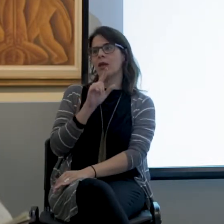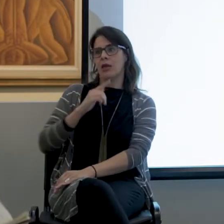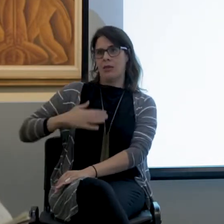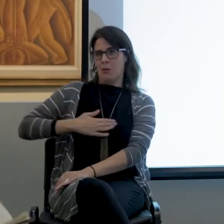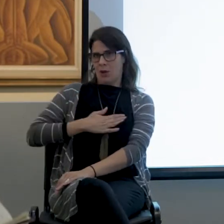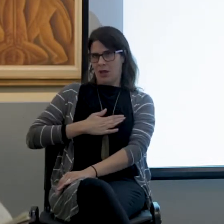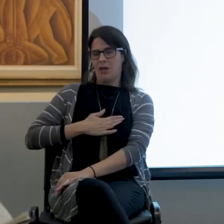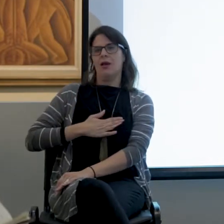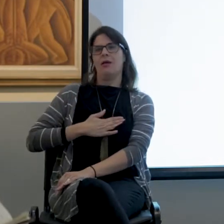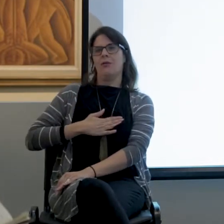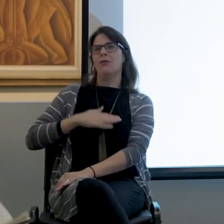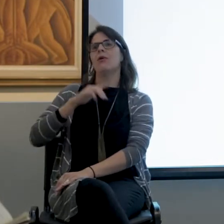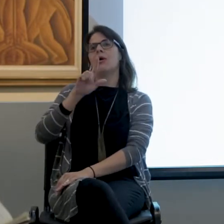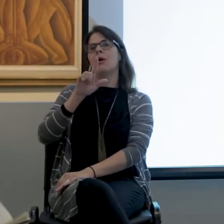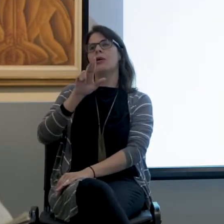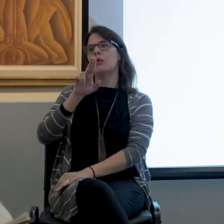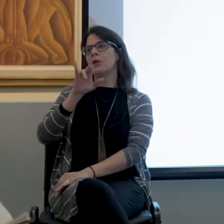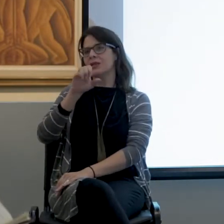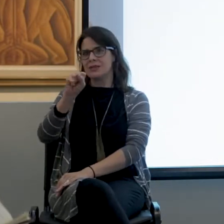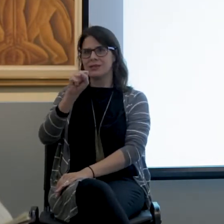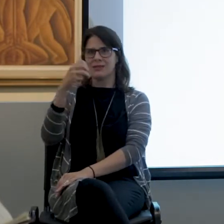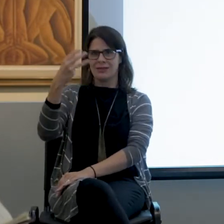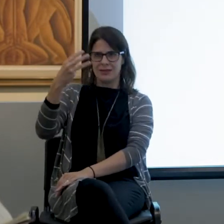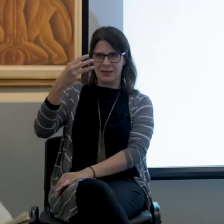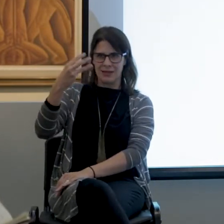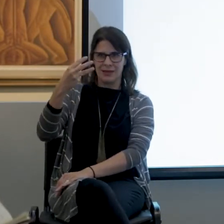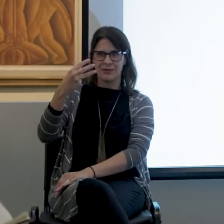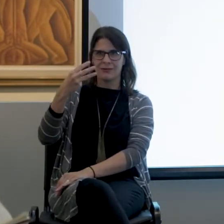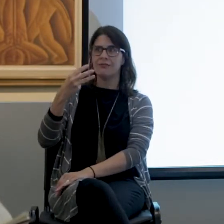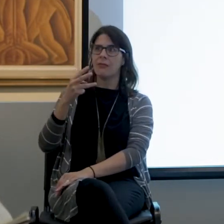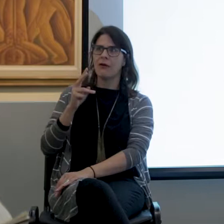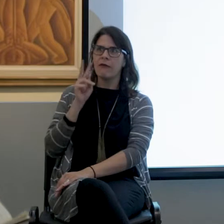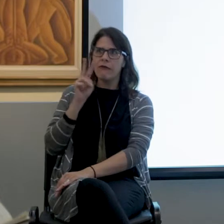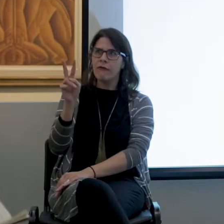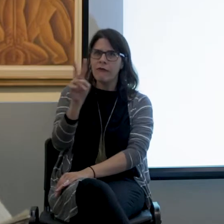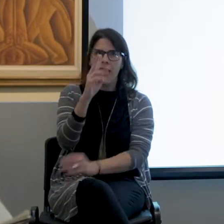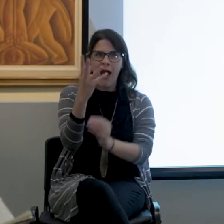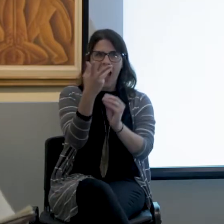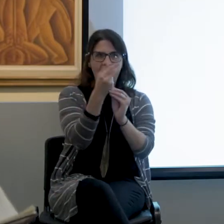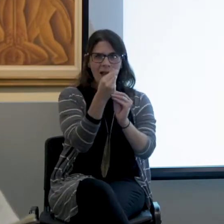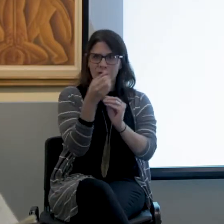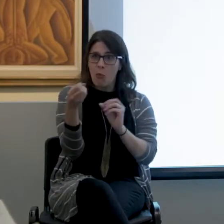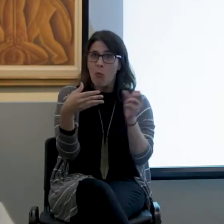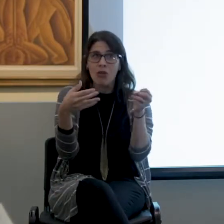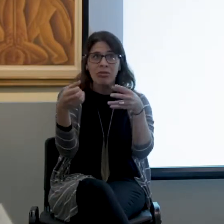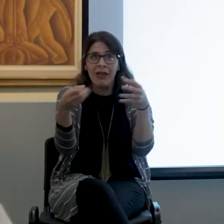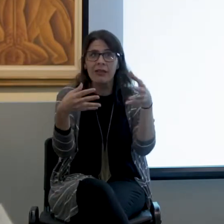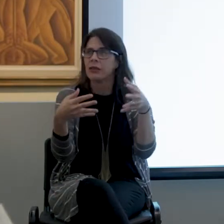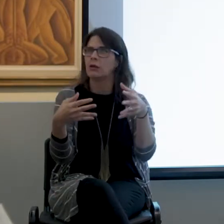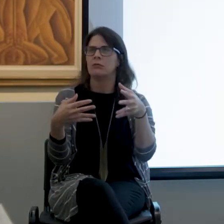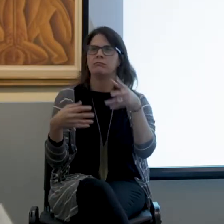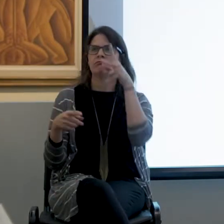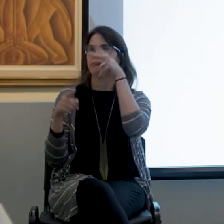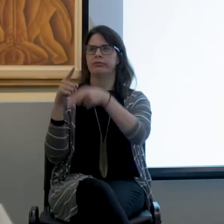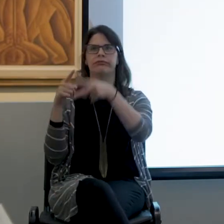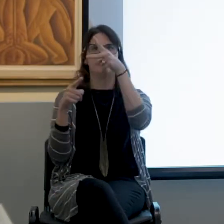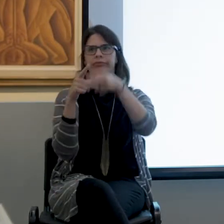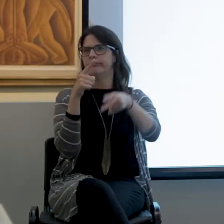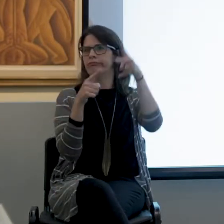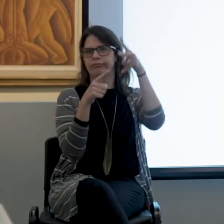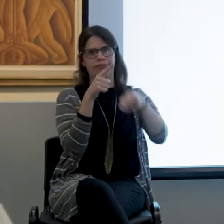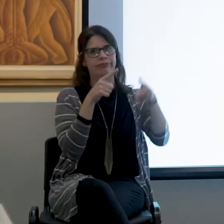passou a censurar as obras de arte modernas, que eram vistas como... agora, nesses tempos